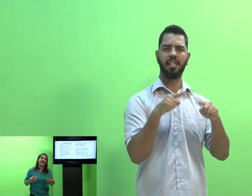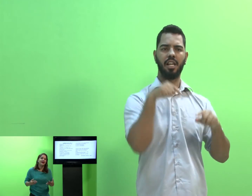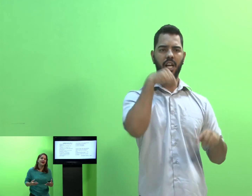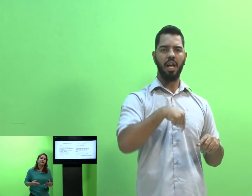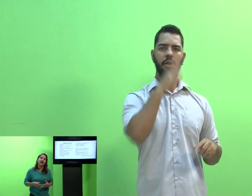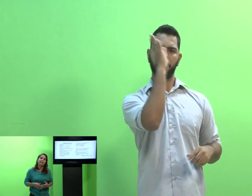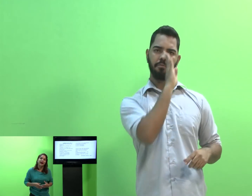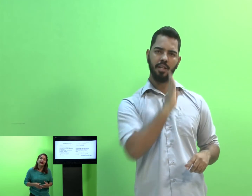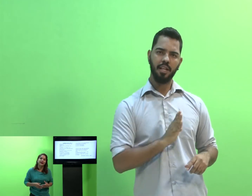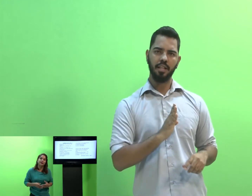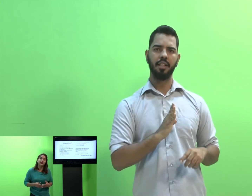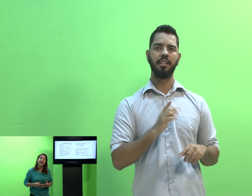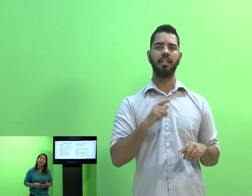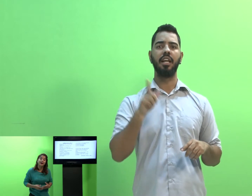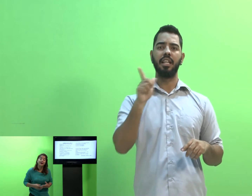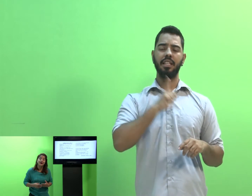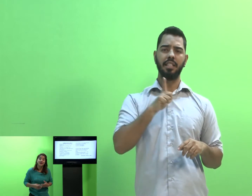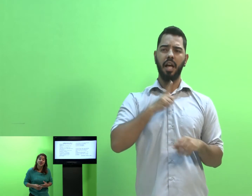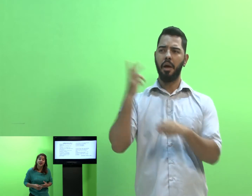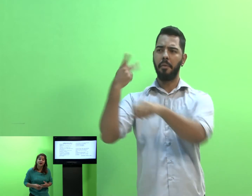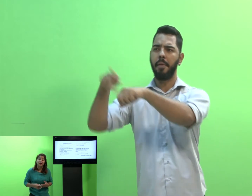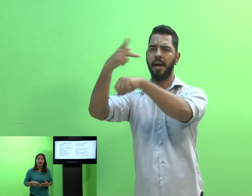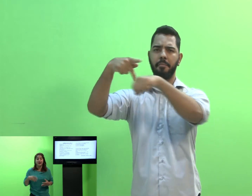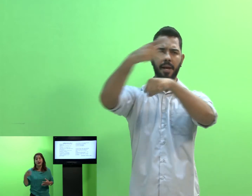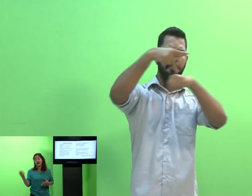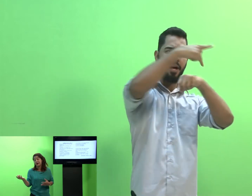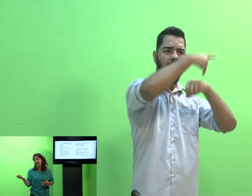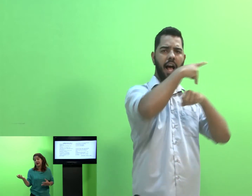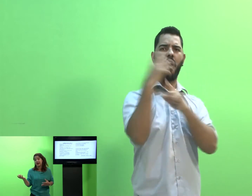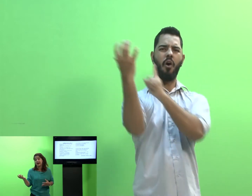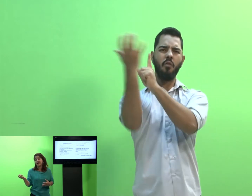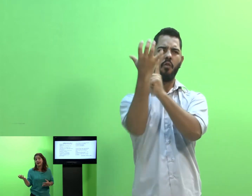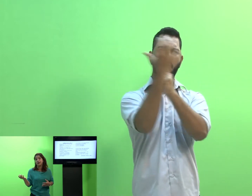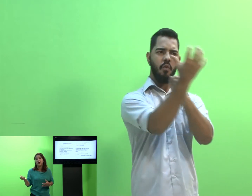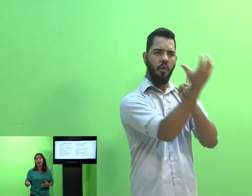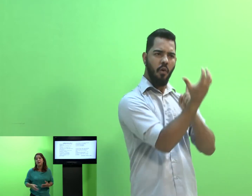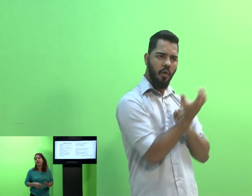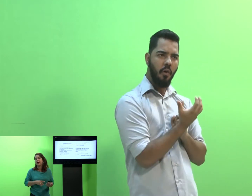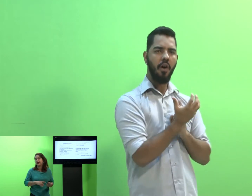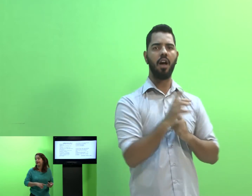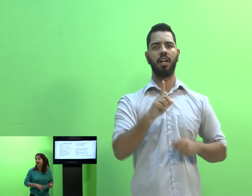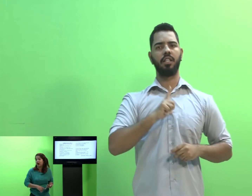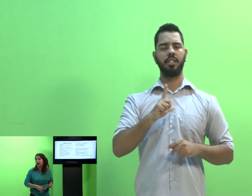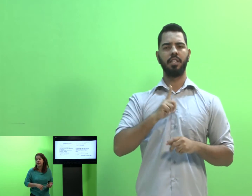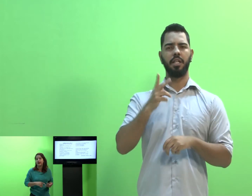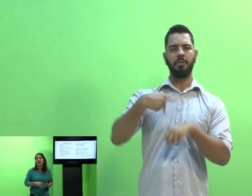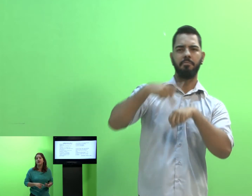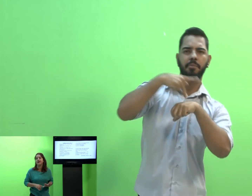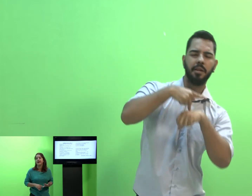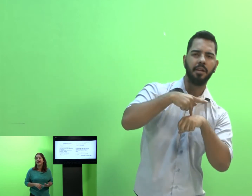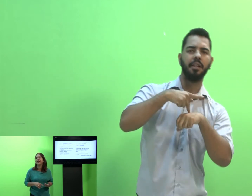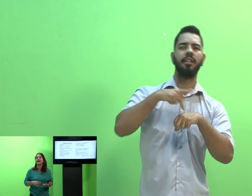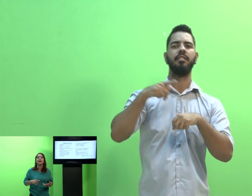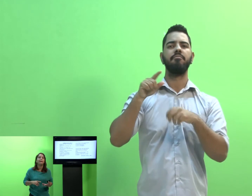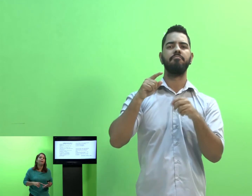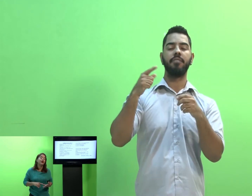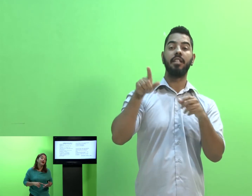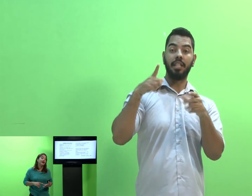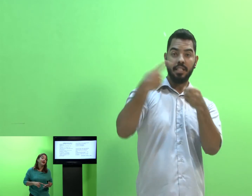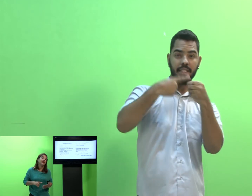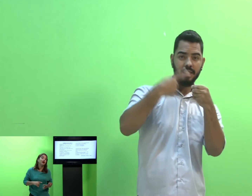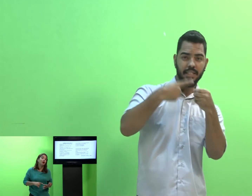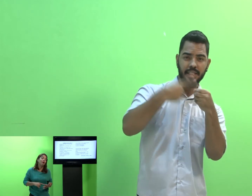critica a invasão da pátria por elementos estrangeiros, que estão representados naquele poema por Califórnia,